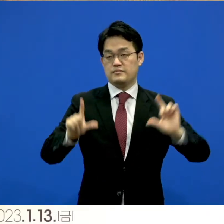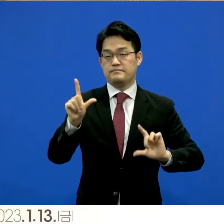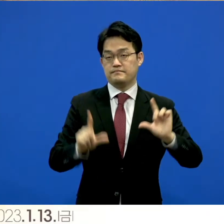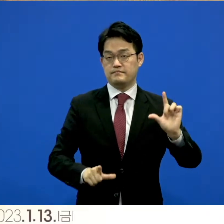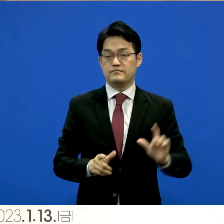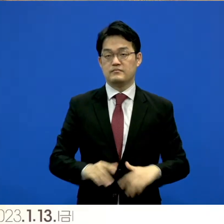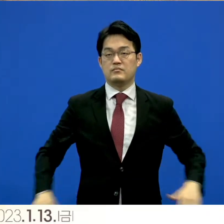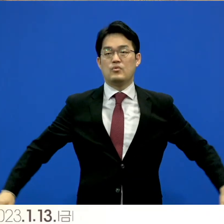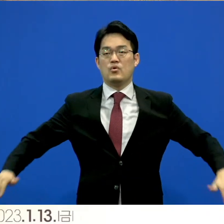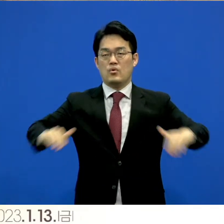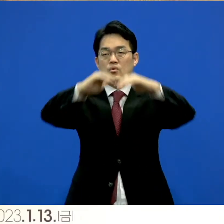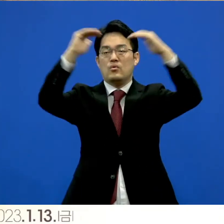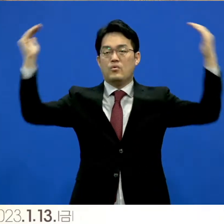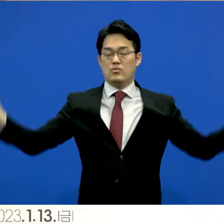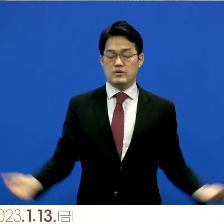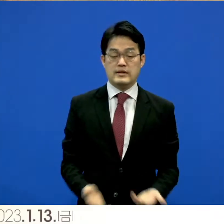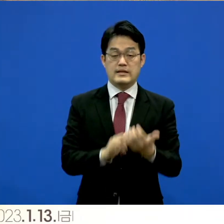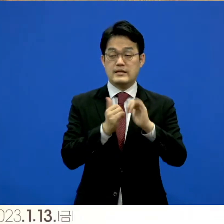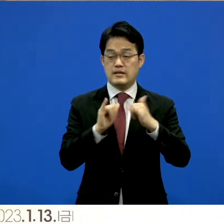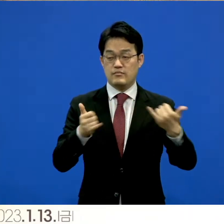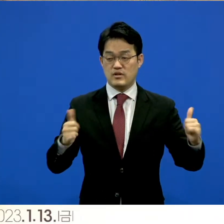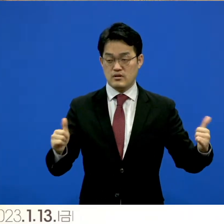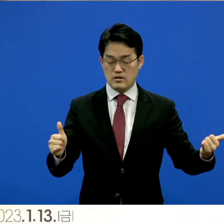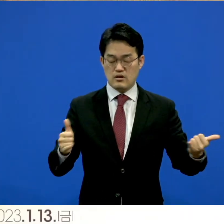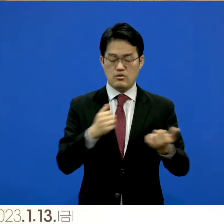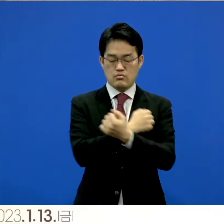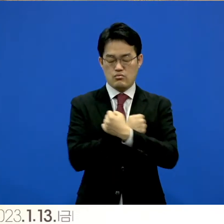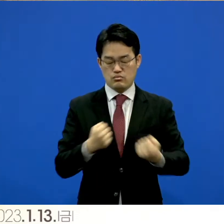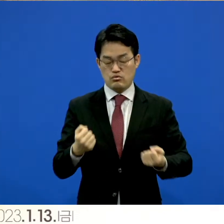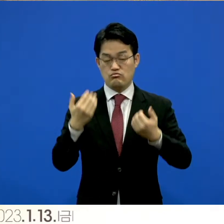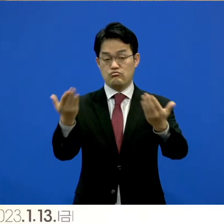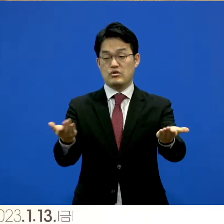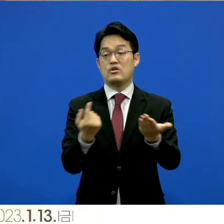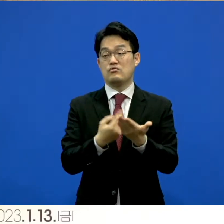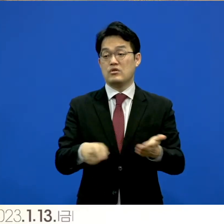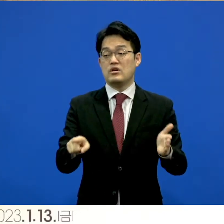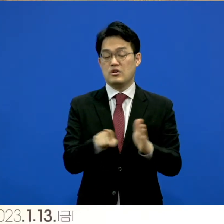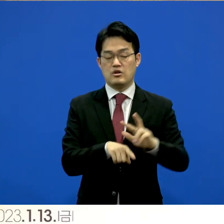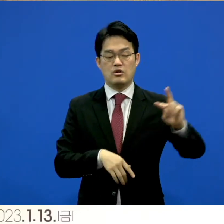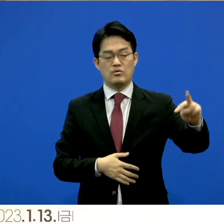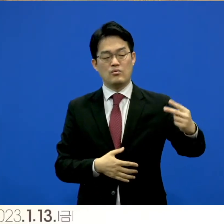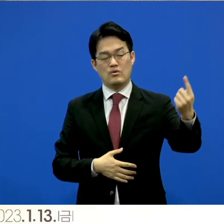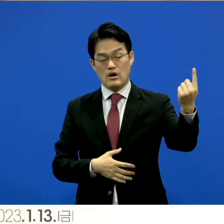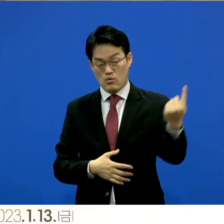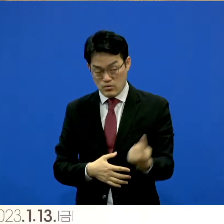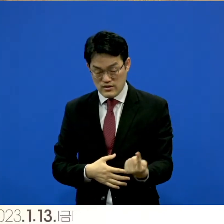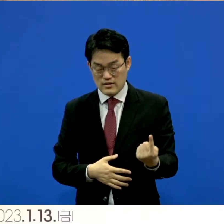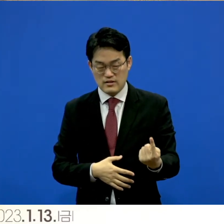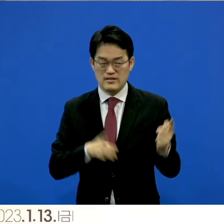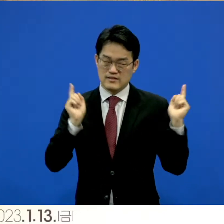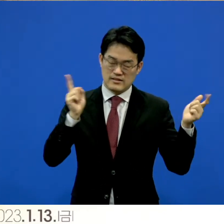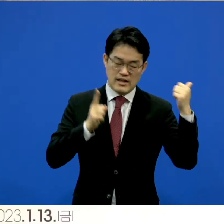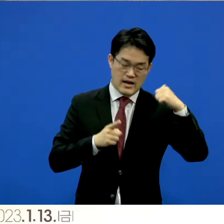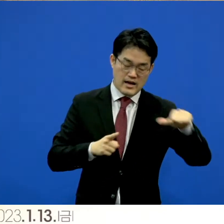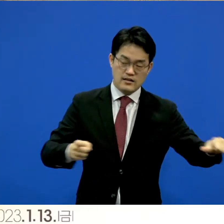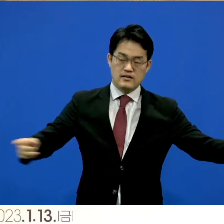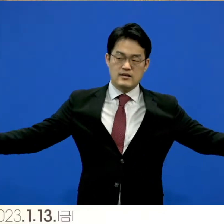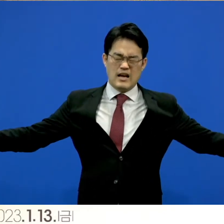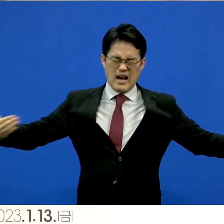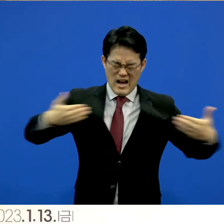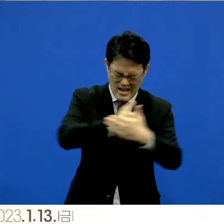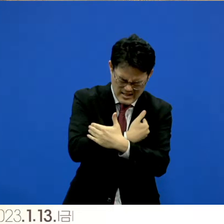온 인류를 품기 위해, 온 인류를 달려오는 탕자들을 끌어안기 위하여 예수님은 십자가에 두 팔을